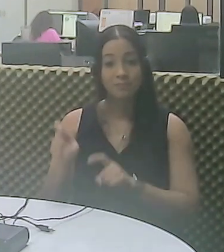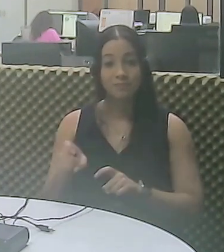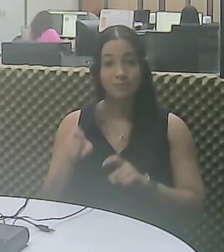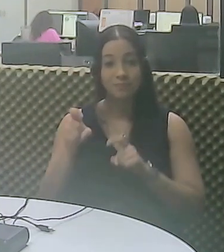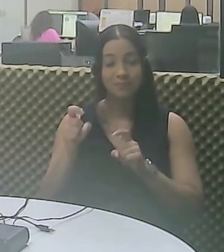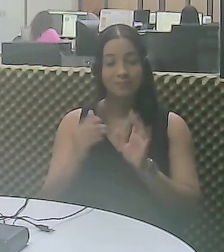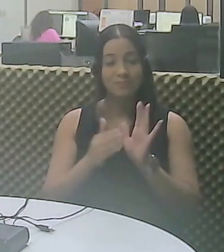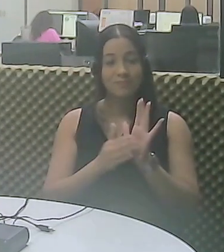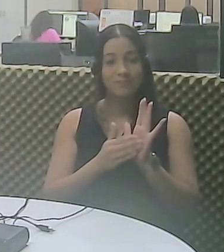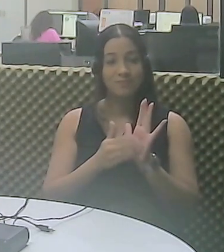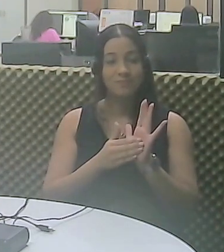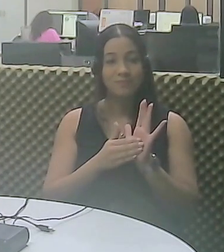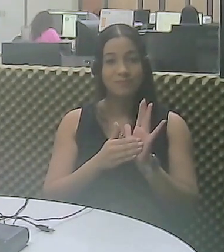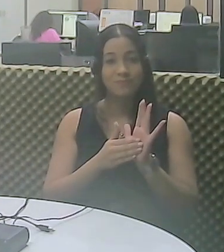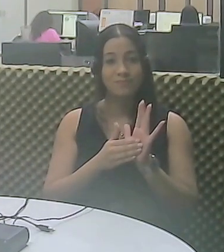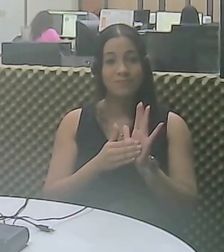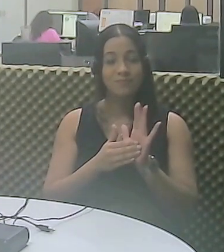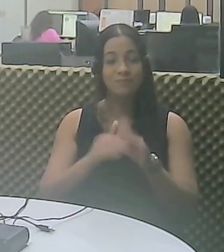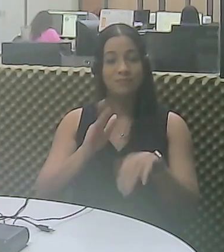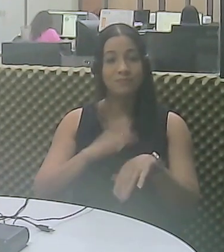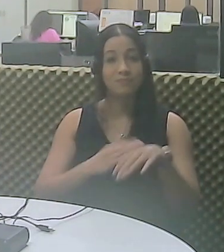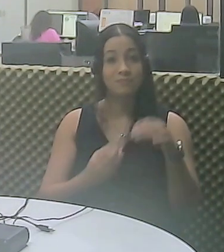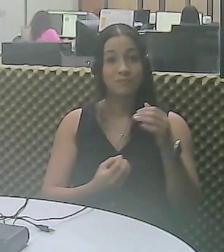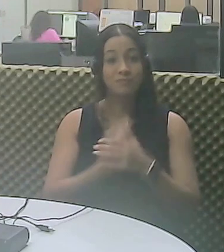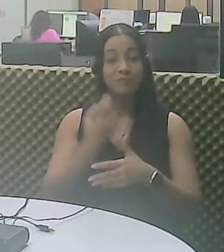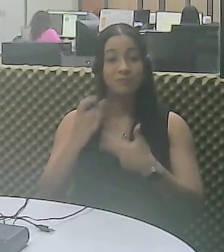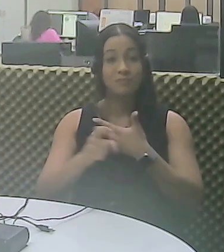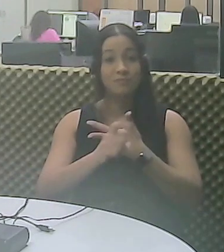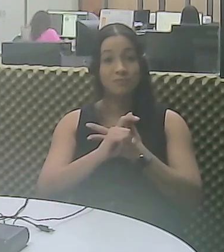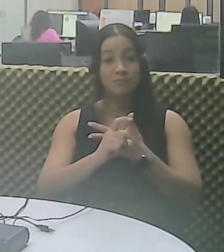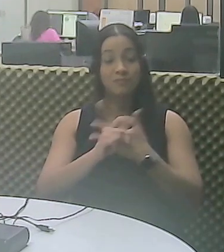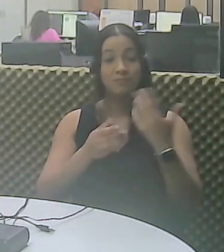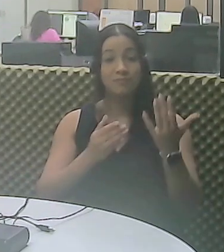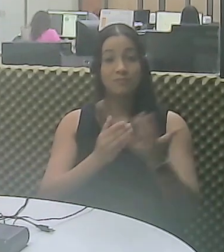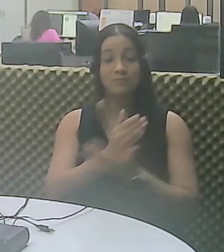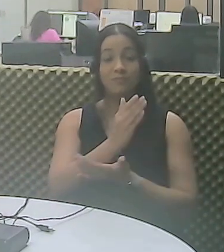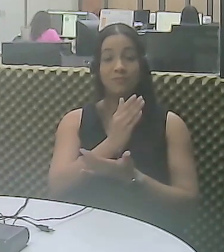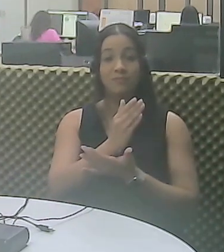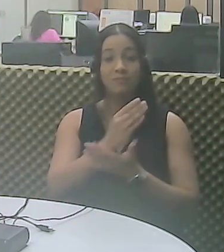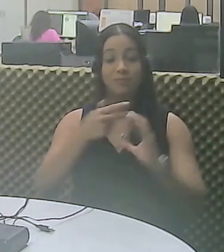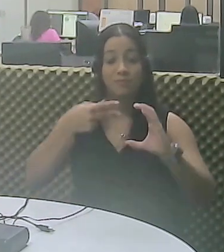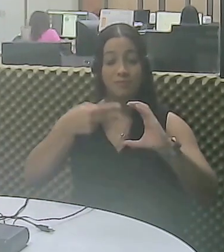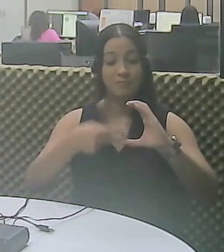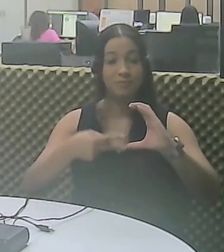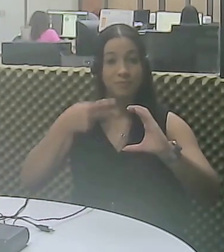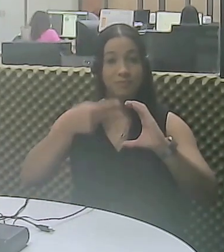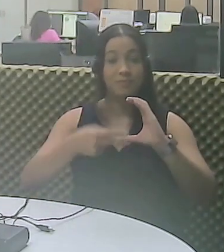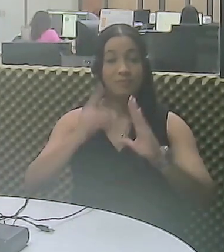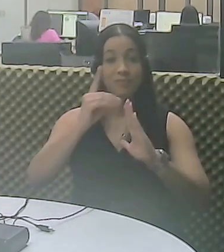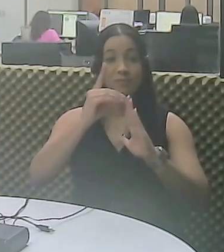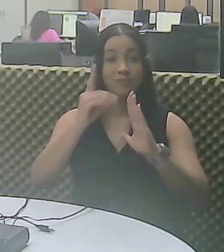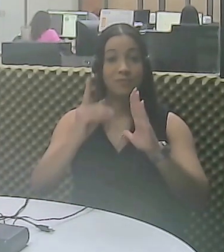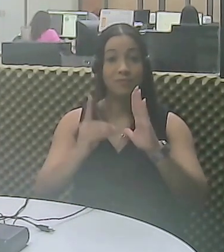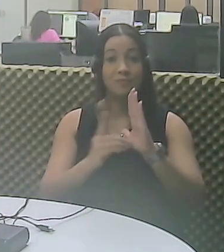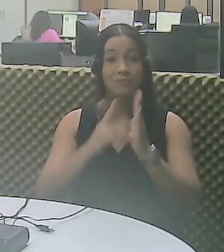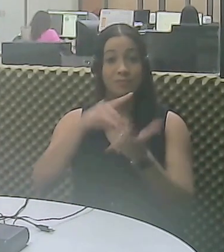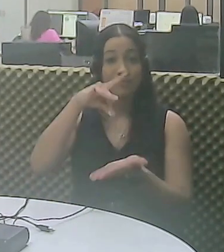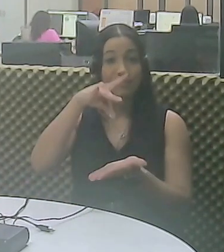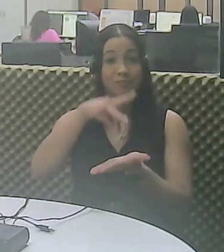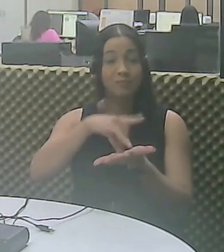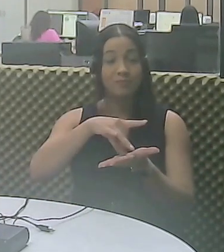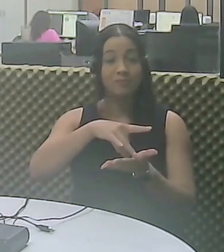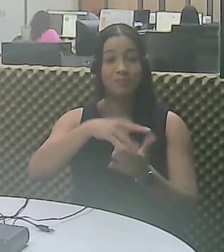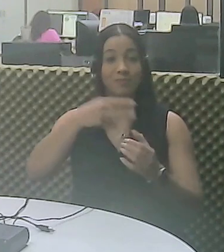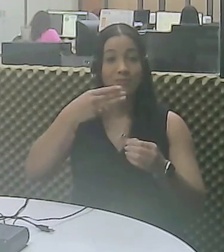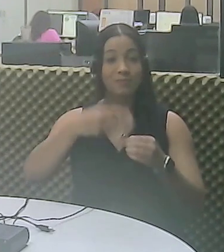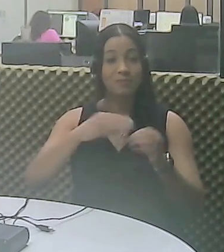a proposta de autoria do Executivo e aprovada pela Câmara Municipal também institui diretrizes de consolidação do município